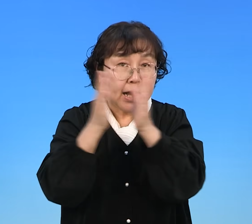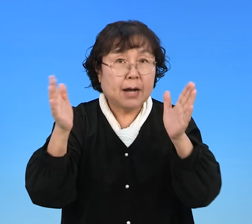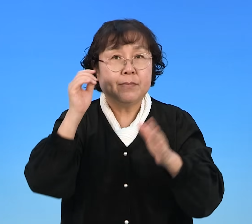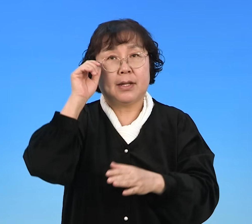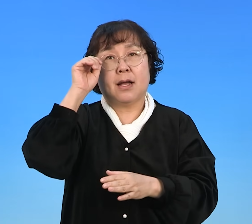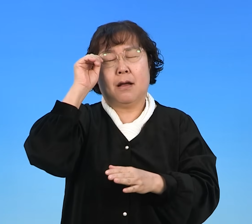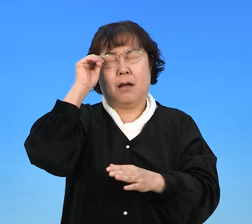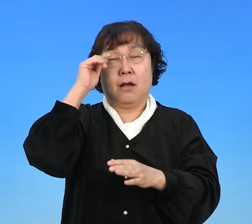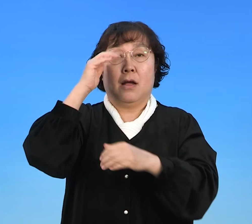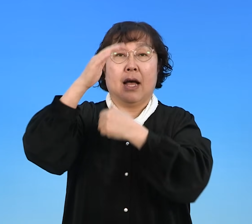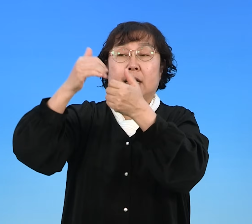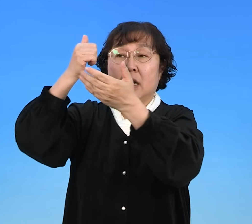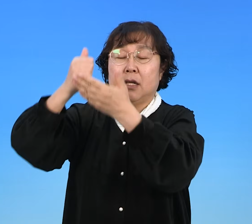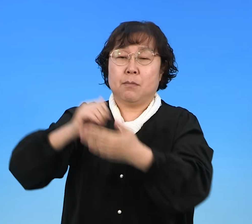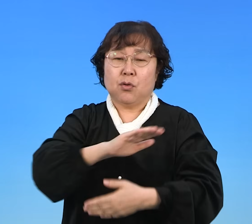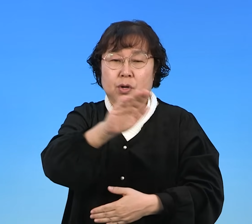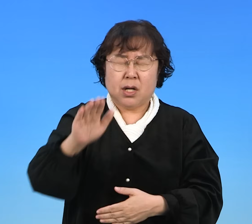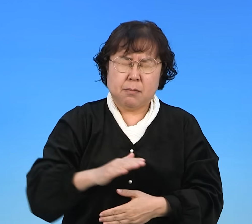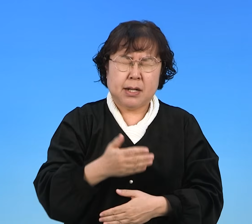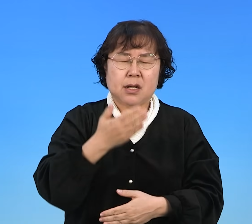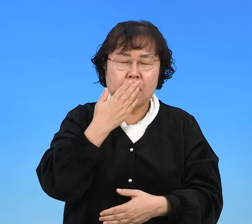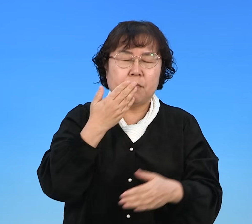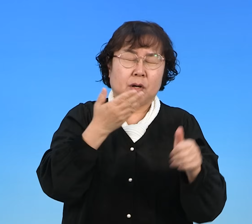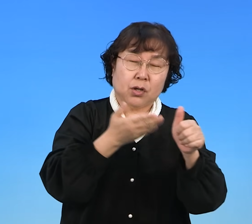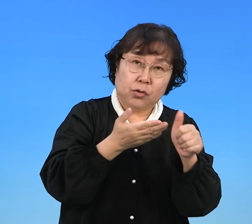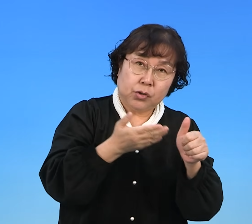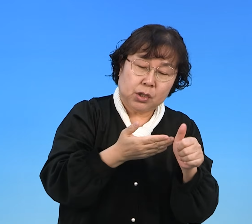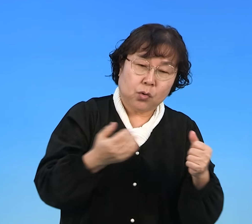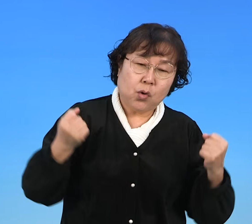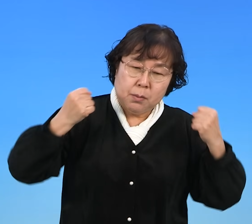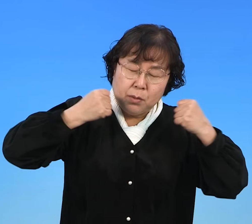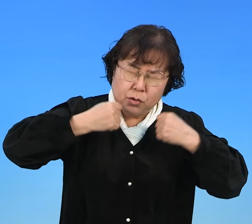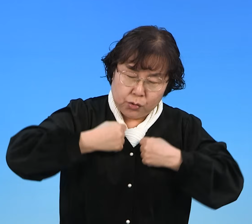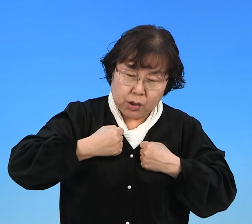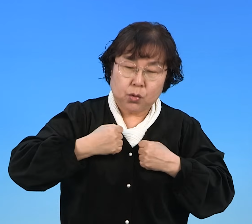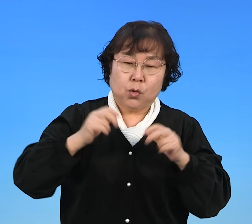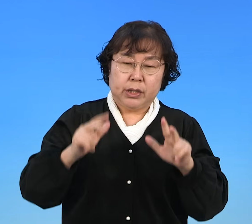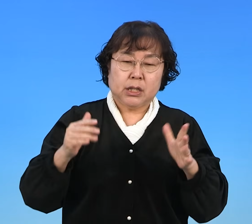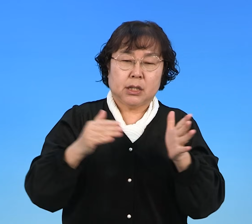우리를 먹이시고 입히시고 여기까지 온 거 아닙니까?